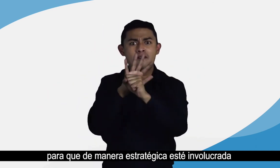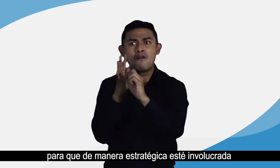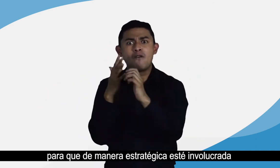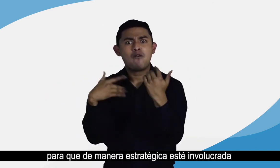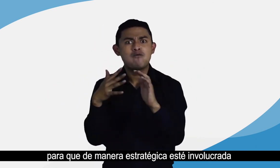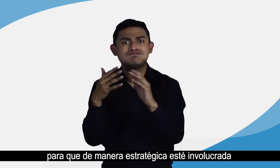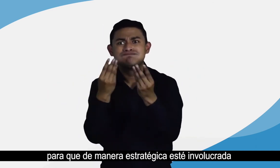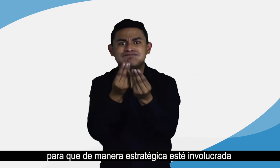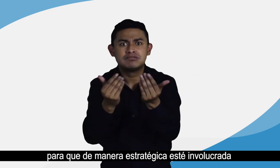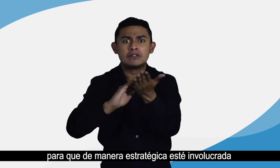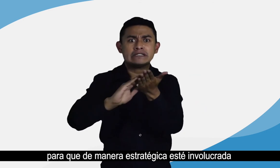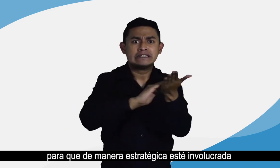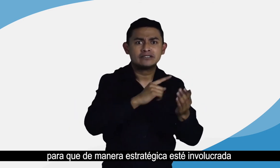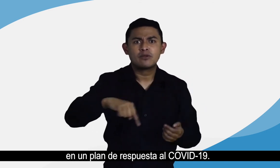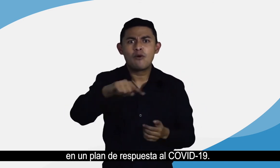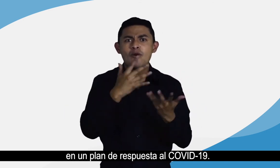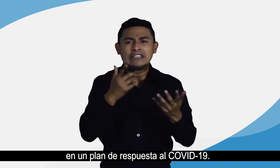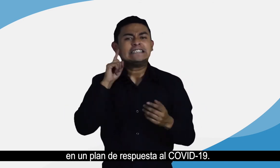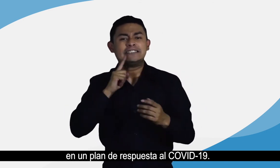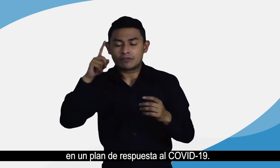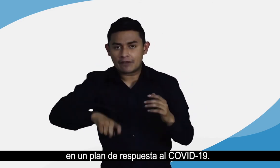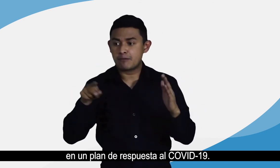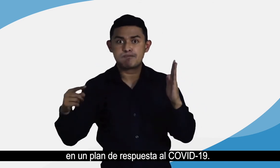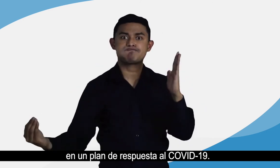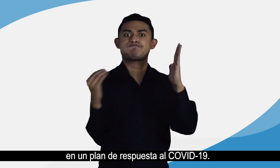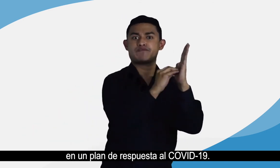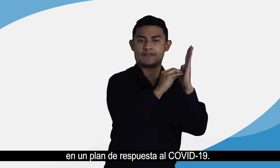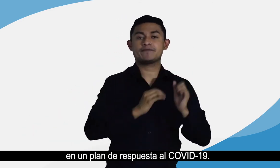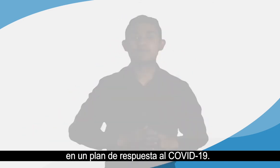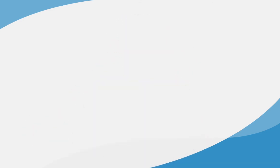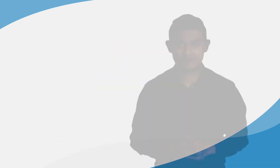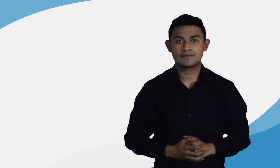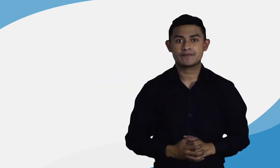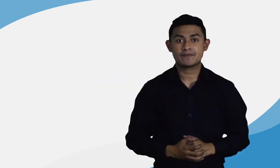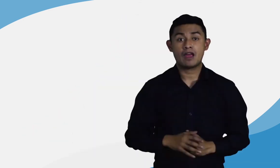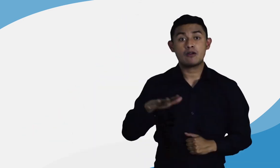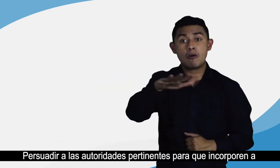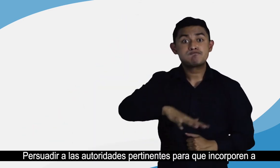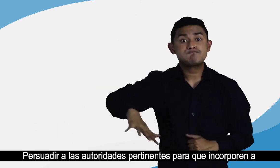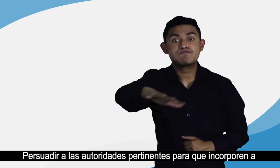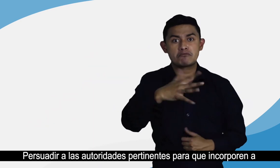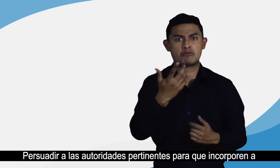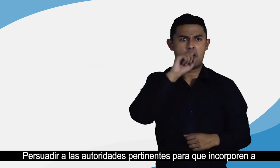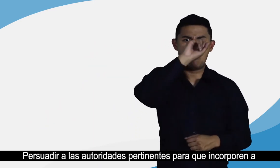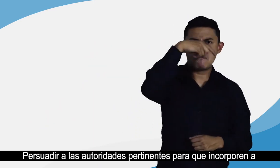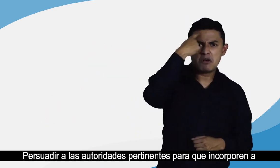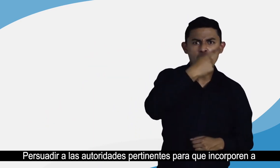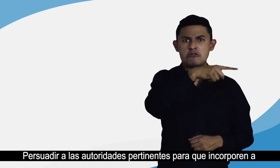involucrada en un plan de respuesta al COVID-19. Persuadir a las